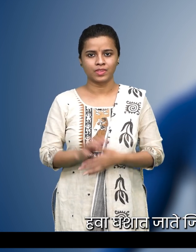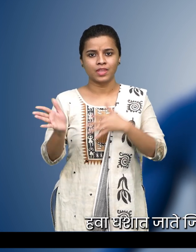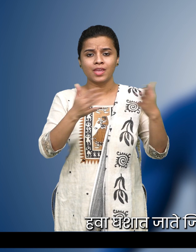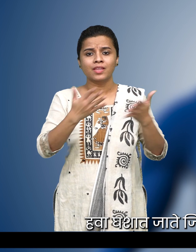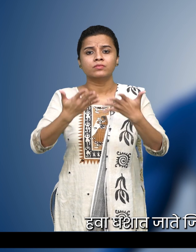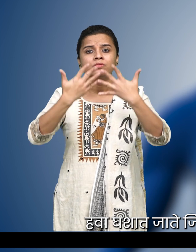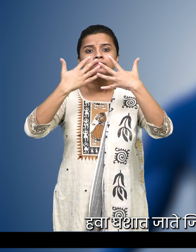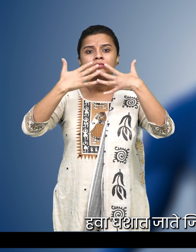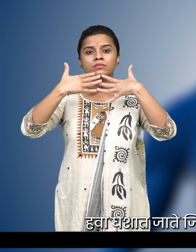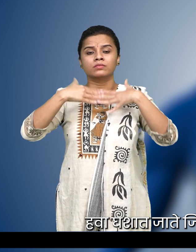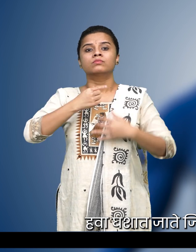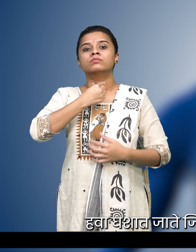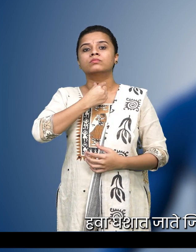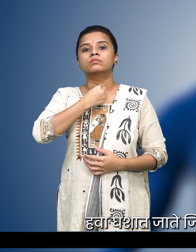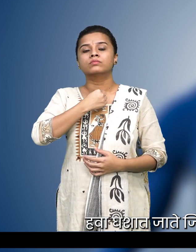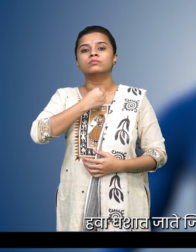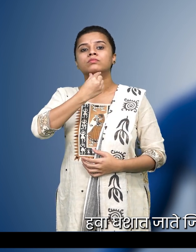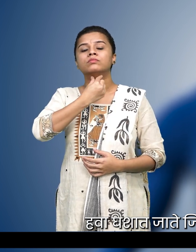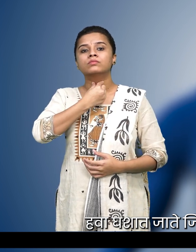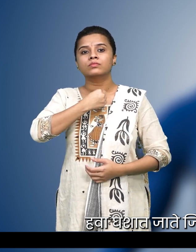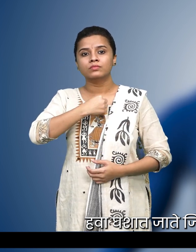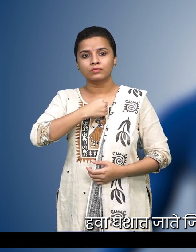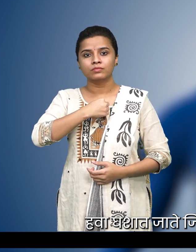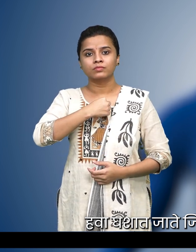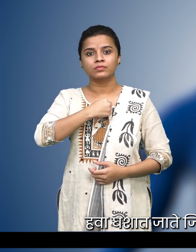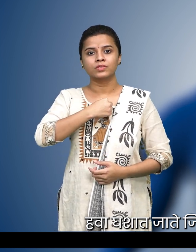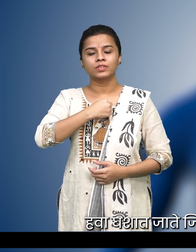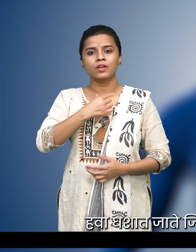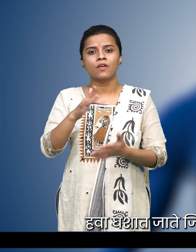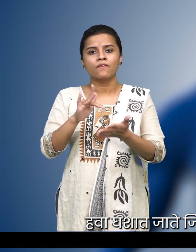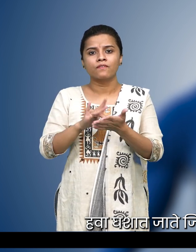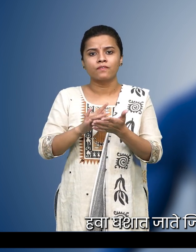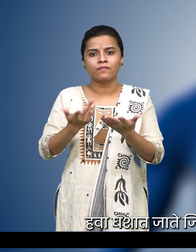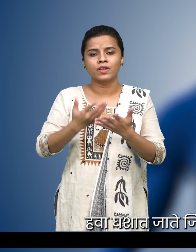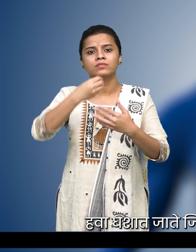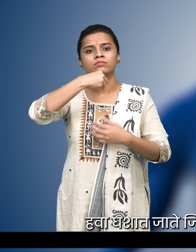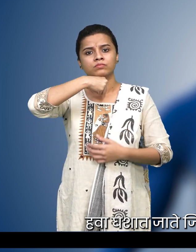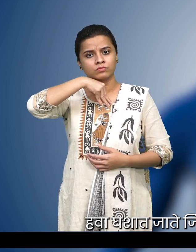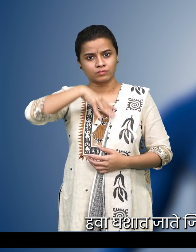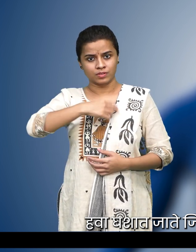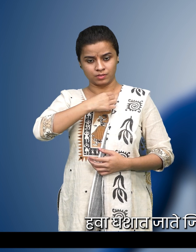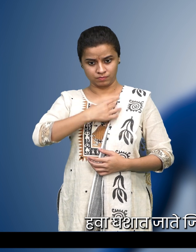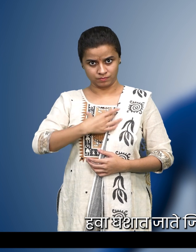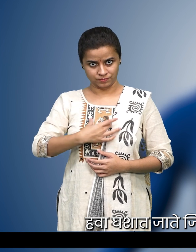हवा घशात जाते, तिथून ती एपिग्लॉटिसच्या मदतीने श्वसन नलिकेमध्ये जाते.